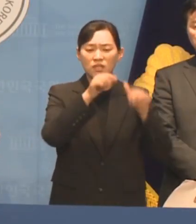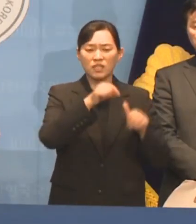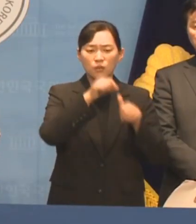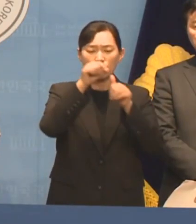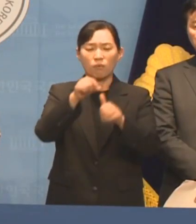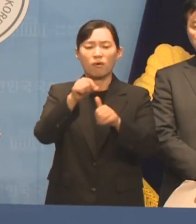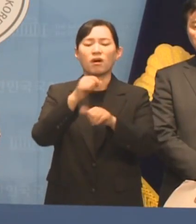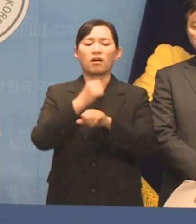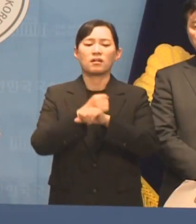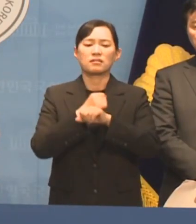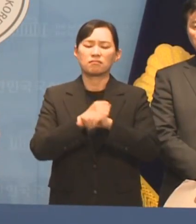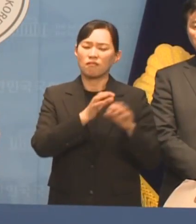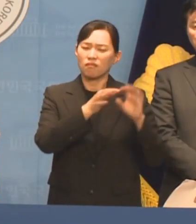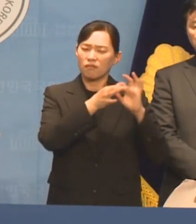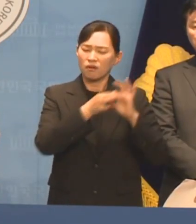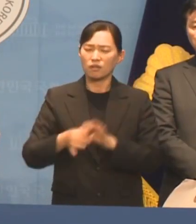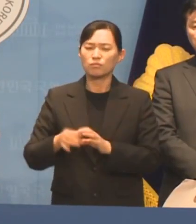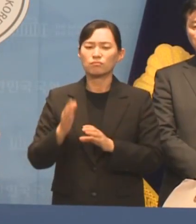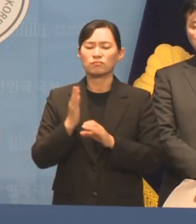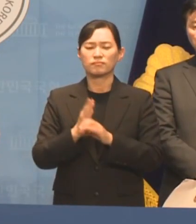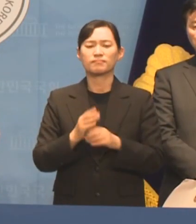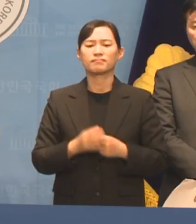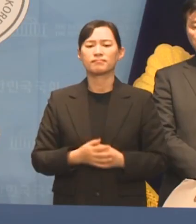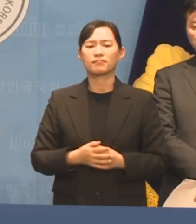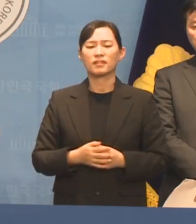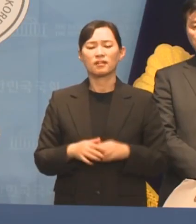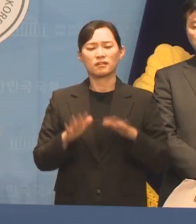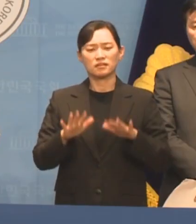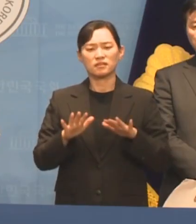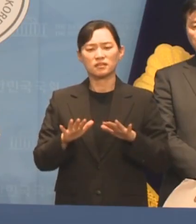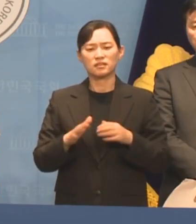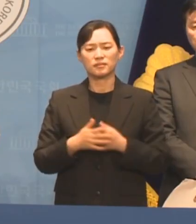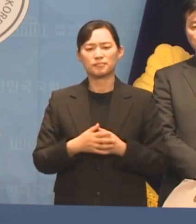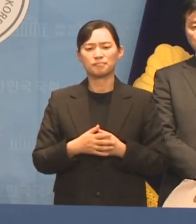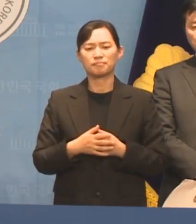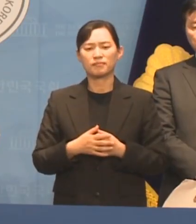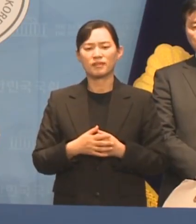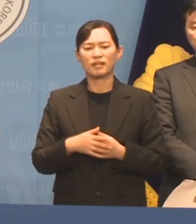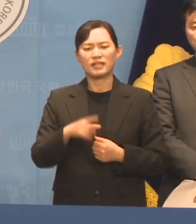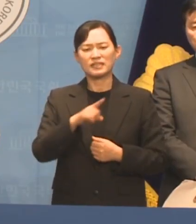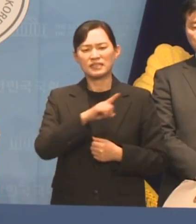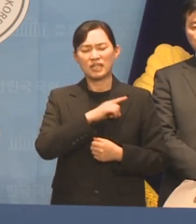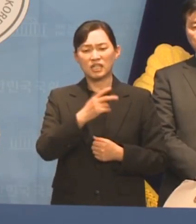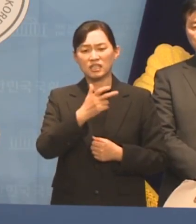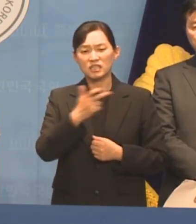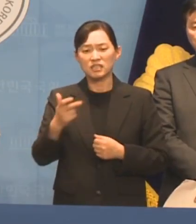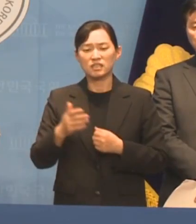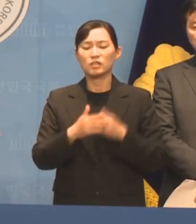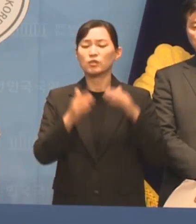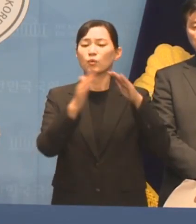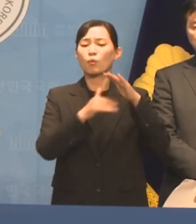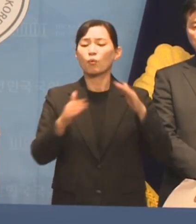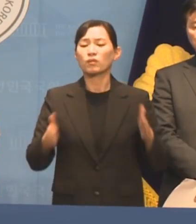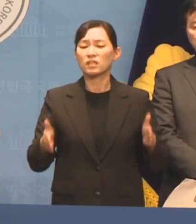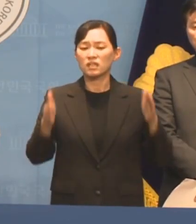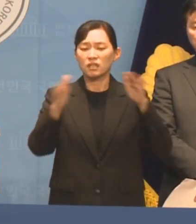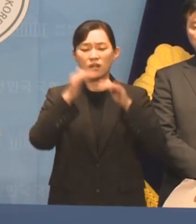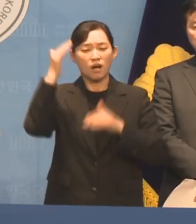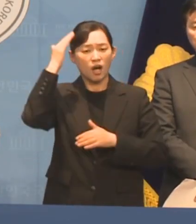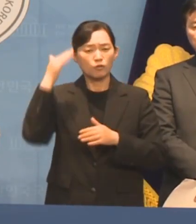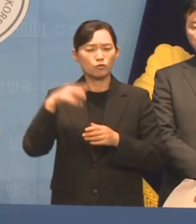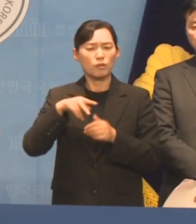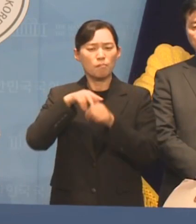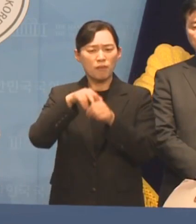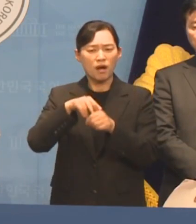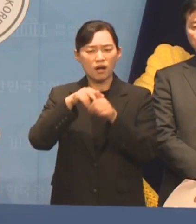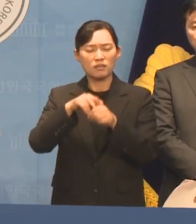시도가 계속되고 있기 때문입니다. 현재 농식품부 산하기관 중 가장 규모가 큰 공공기관인